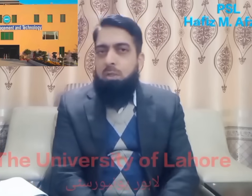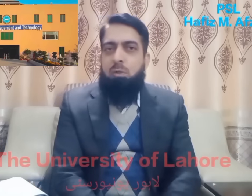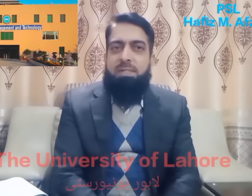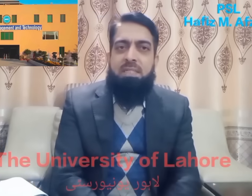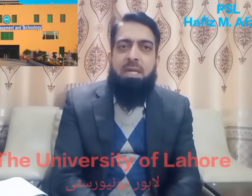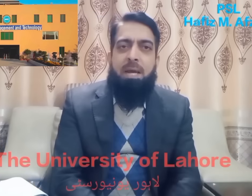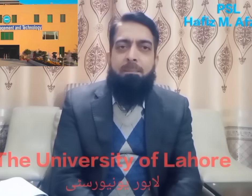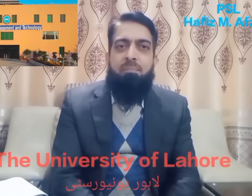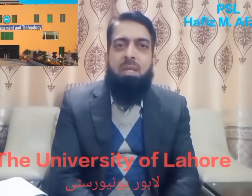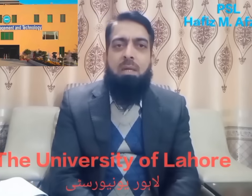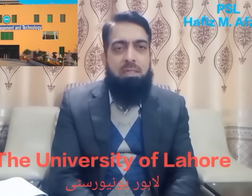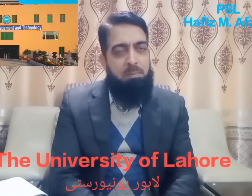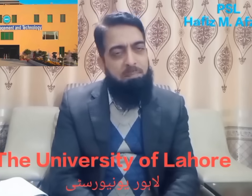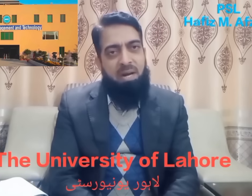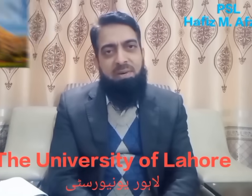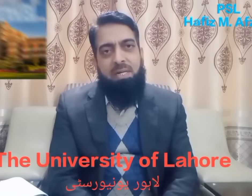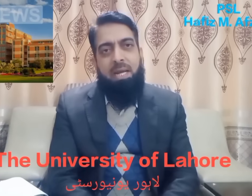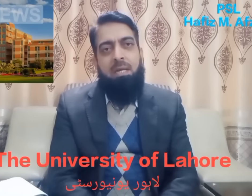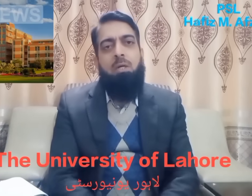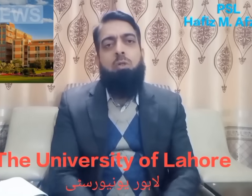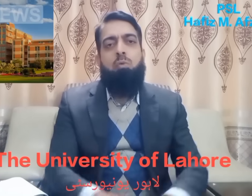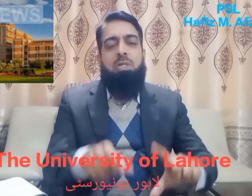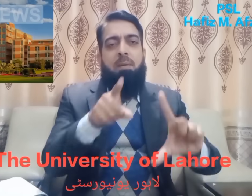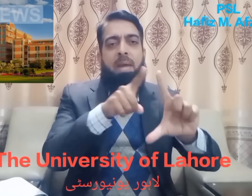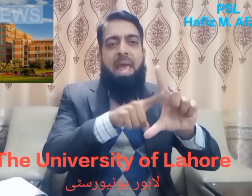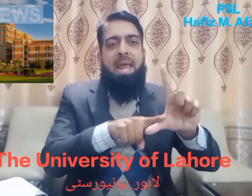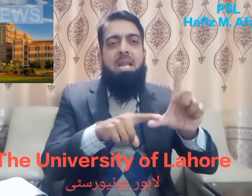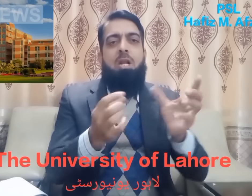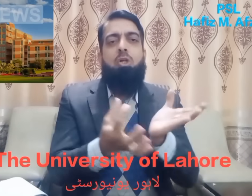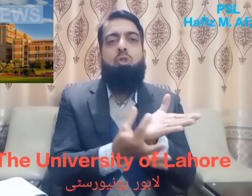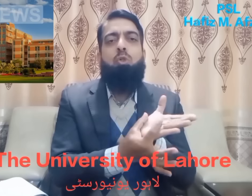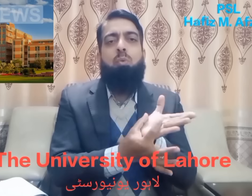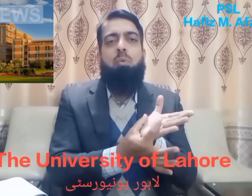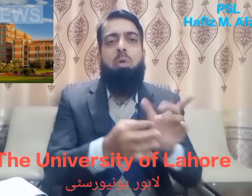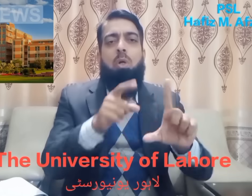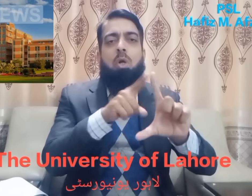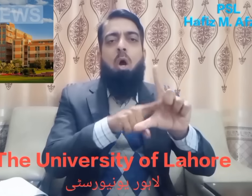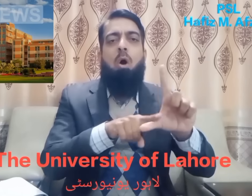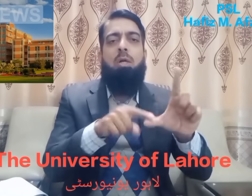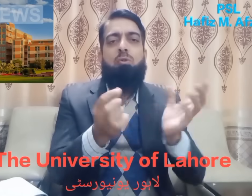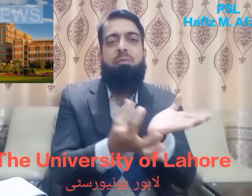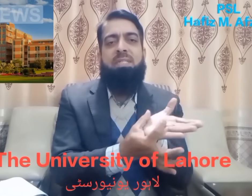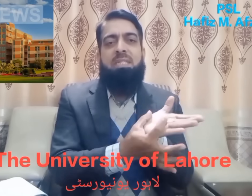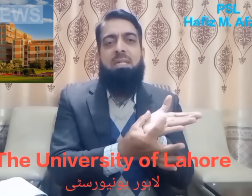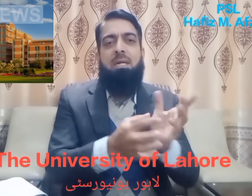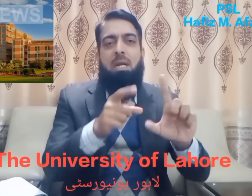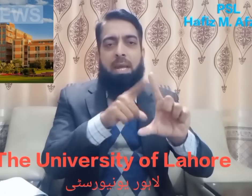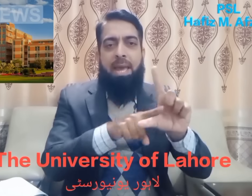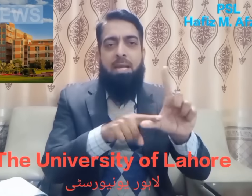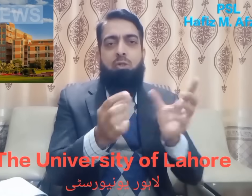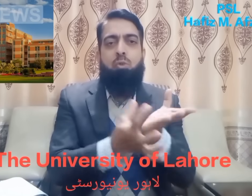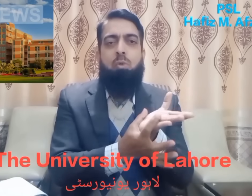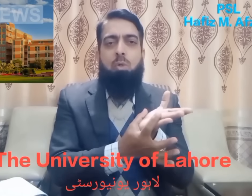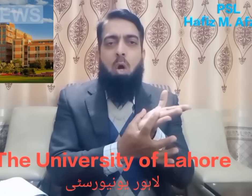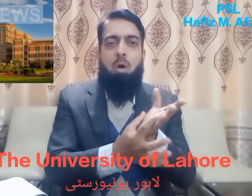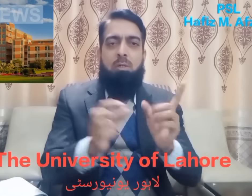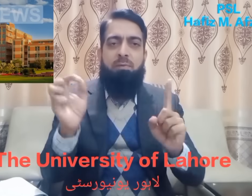लाहौर यूनिवर्सिटी है, ये भी प्राइवेट है, तो उसका नाम LU लाहौर यूनिवर्सिटी, LU लाहौर